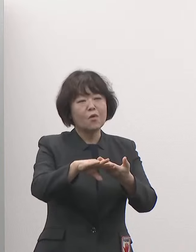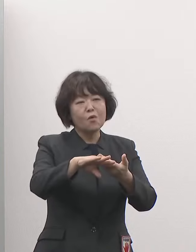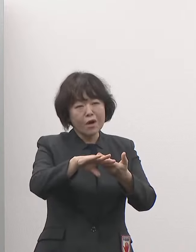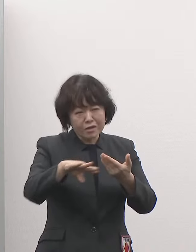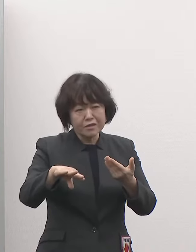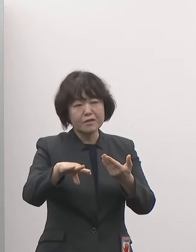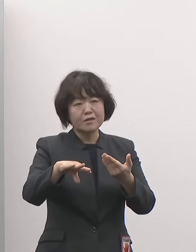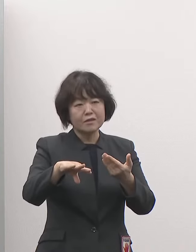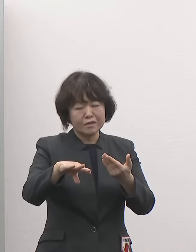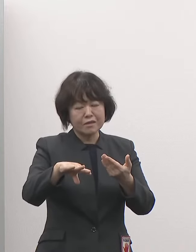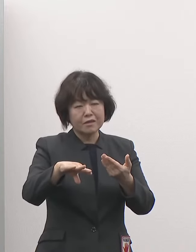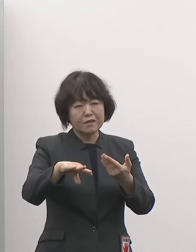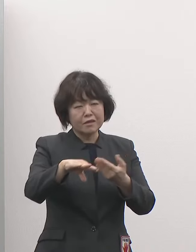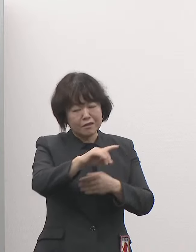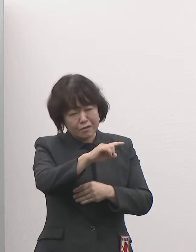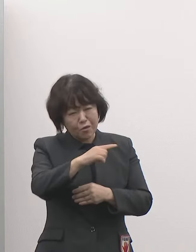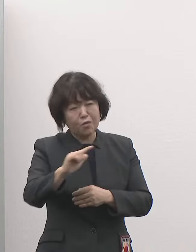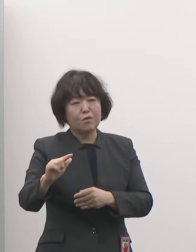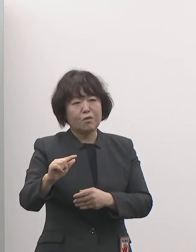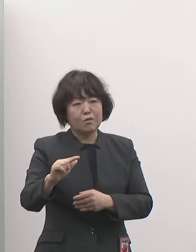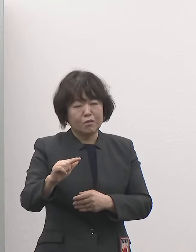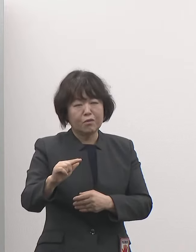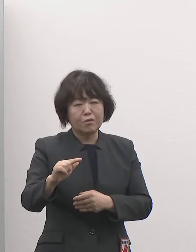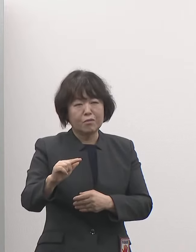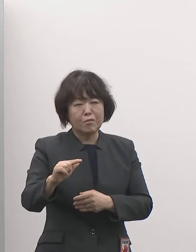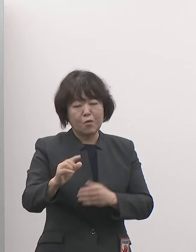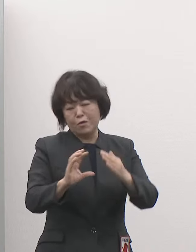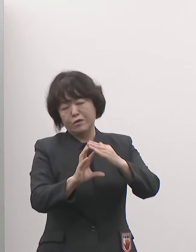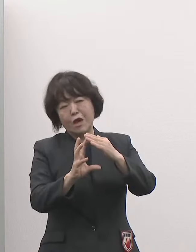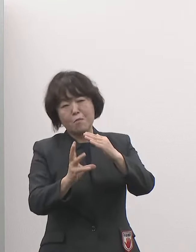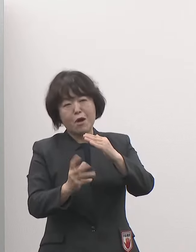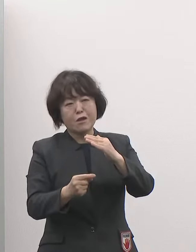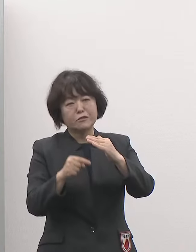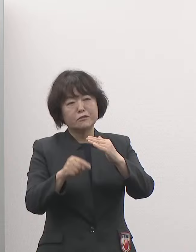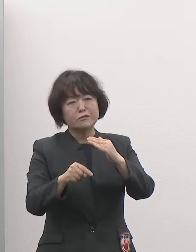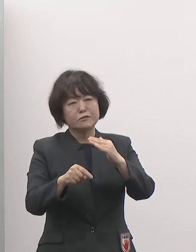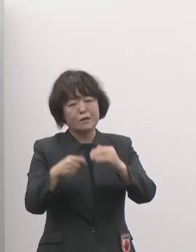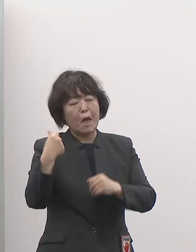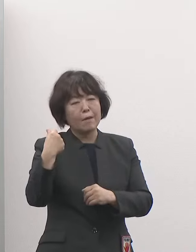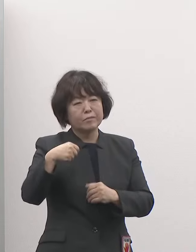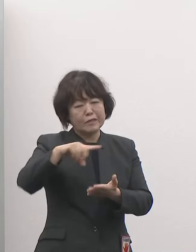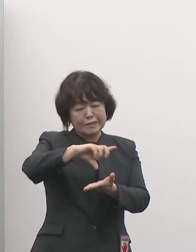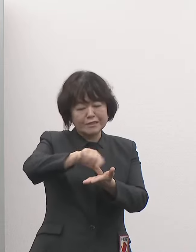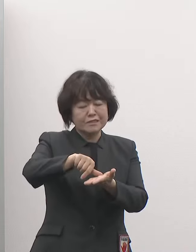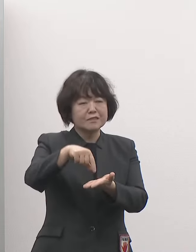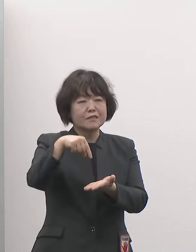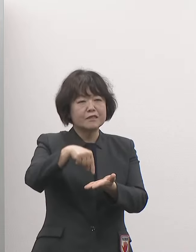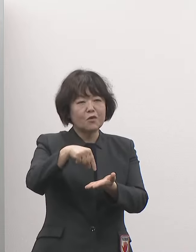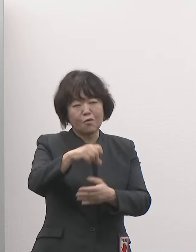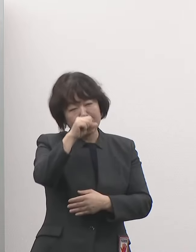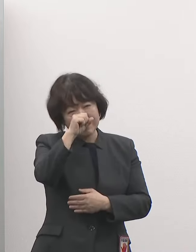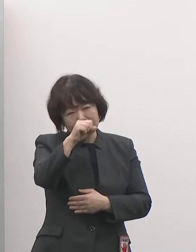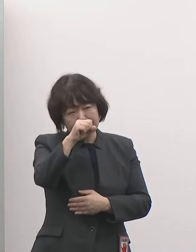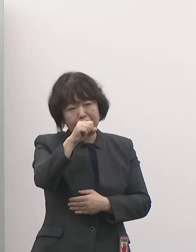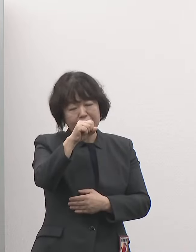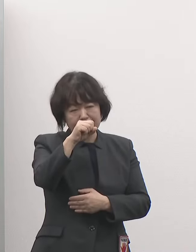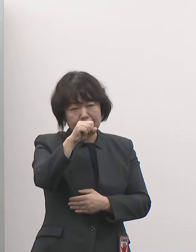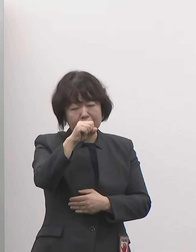ですね、ここでしっかりと、山梨県、特に京南地域の、良さというかです